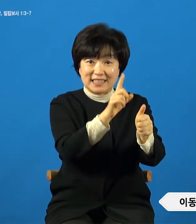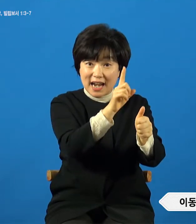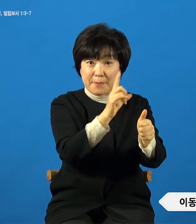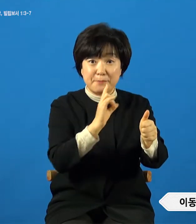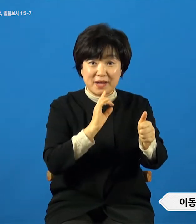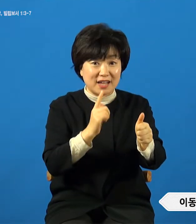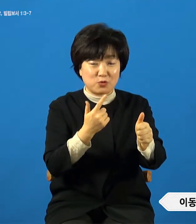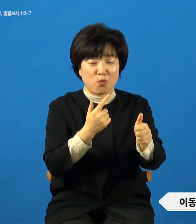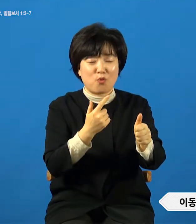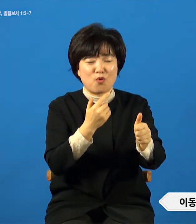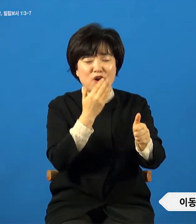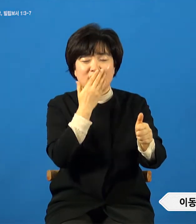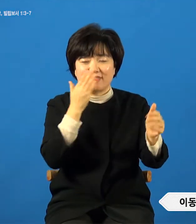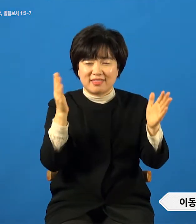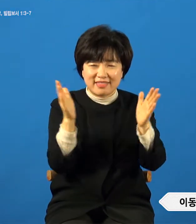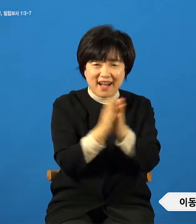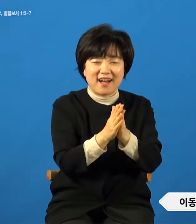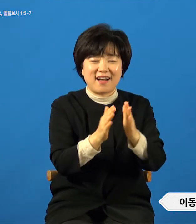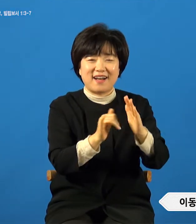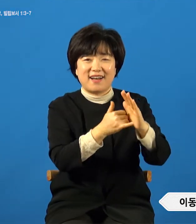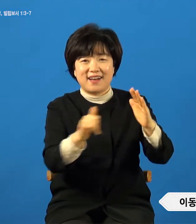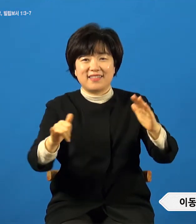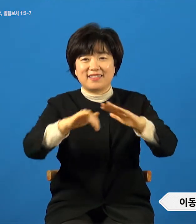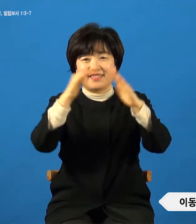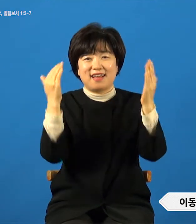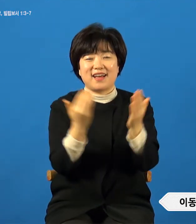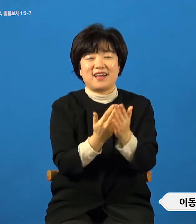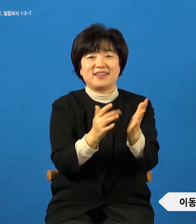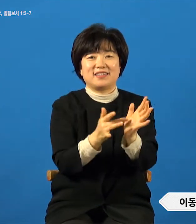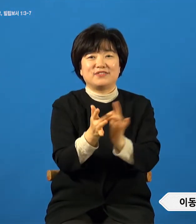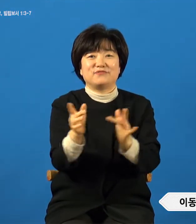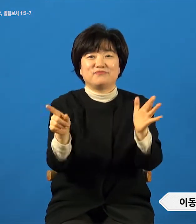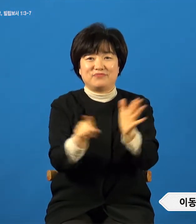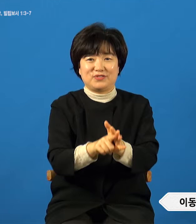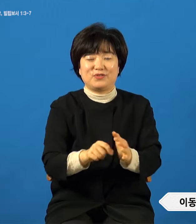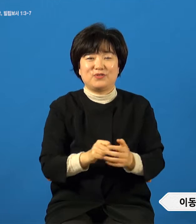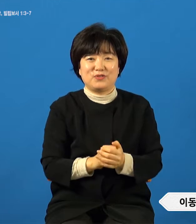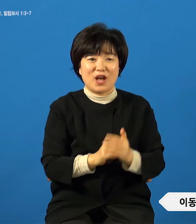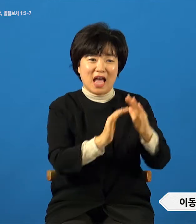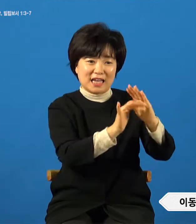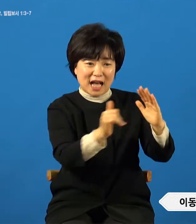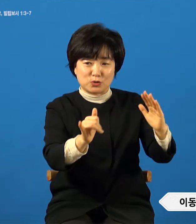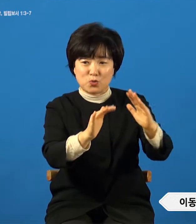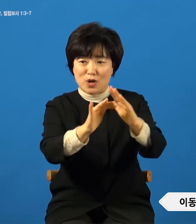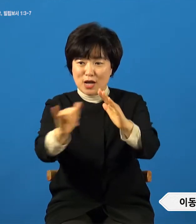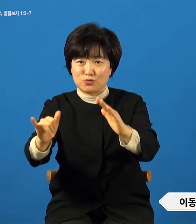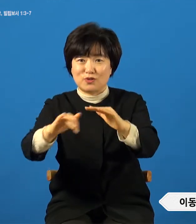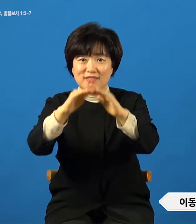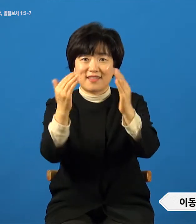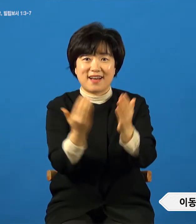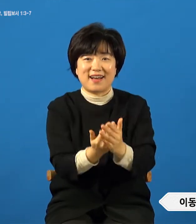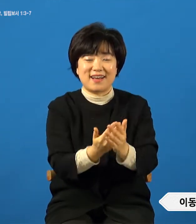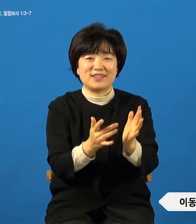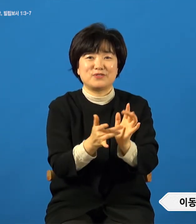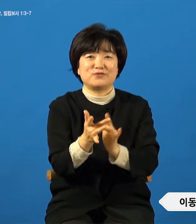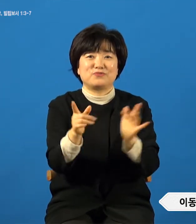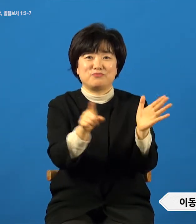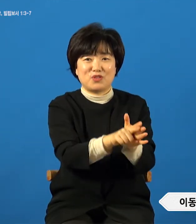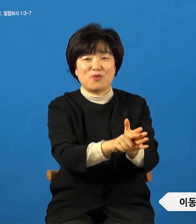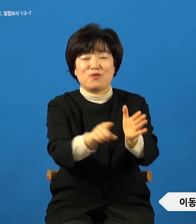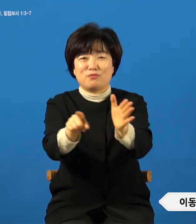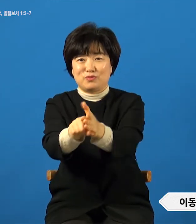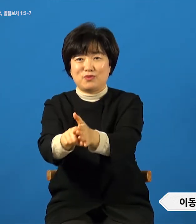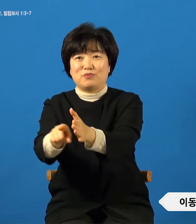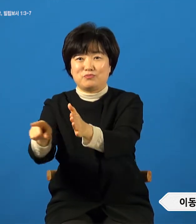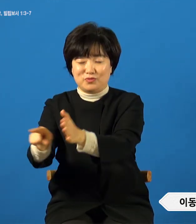그와 온 집이 또 침례를 받았다. 이렇게 기록합니다. 가족 단위로 죽게 돌아오는 거예요. 그 온 가족이 바울이 전한 복음